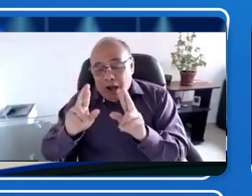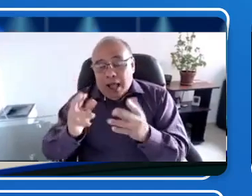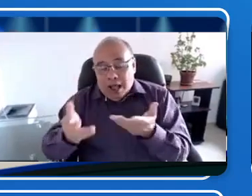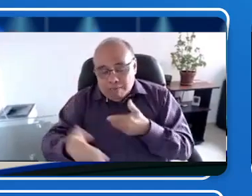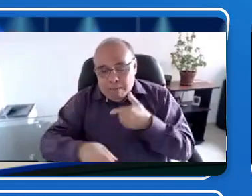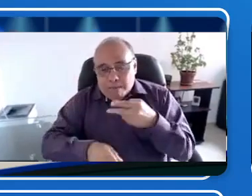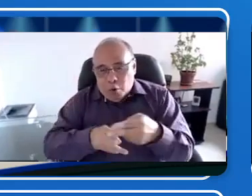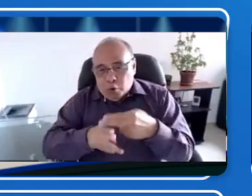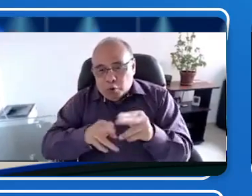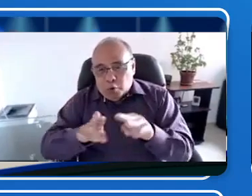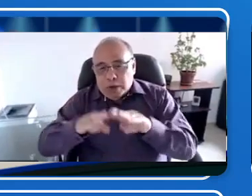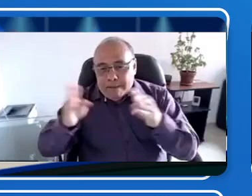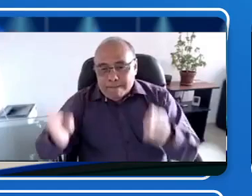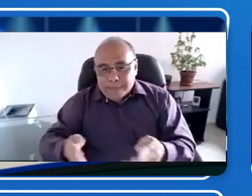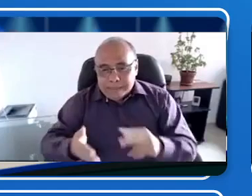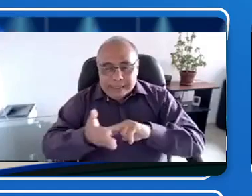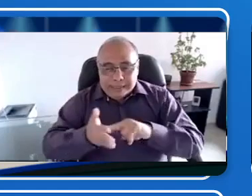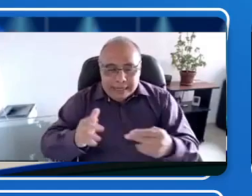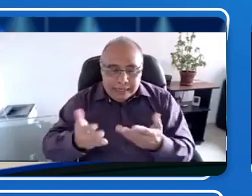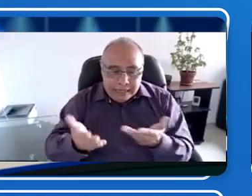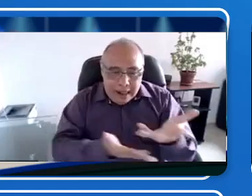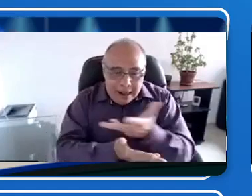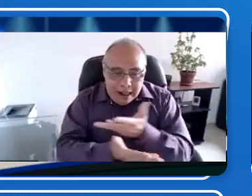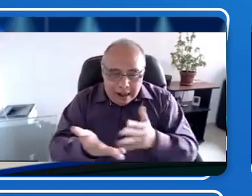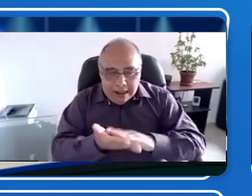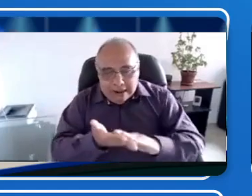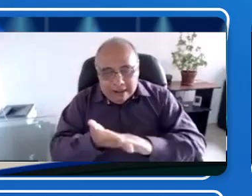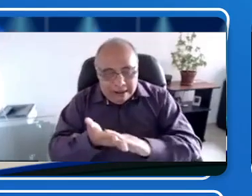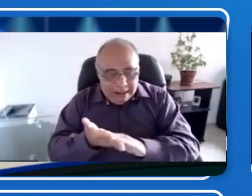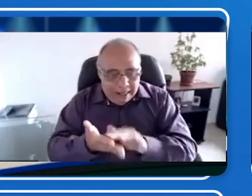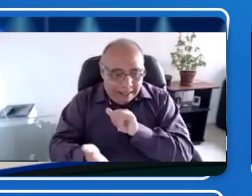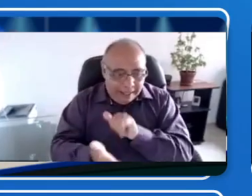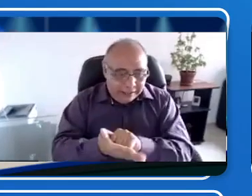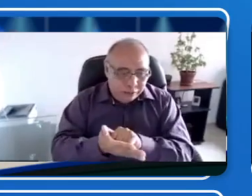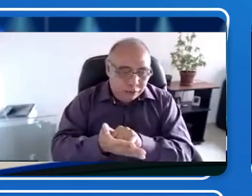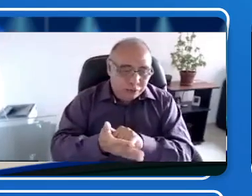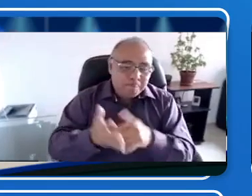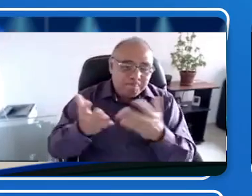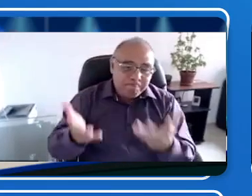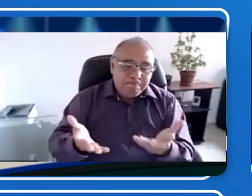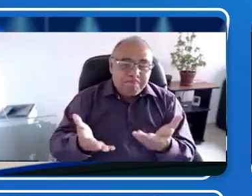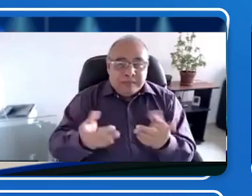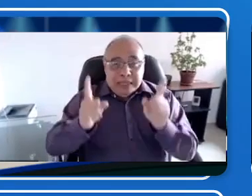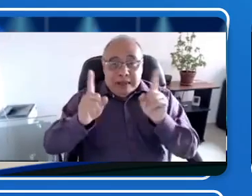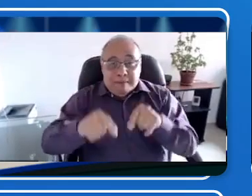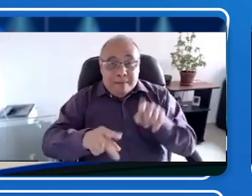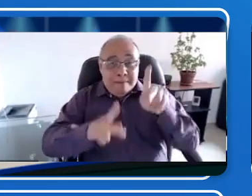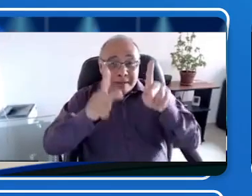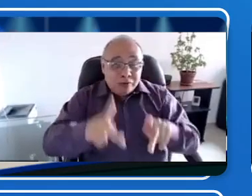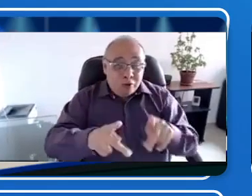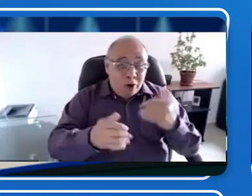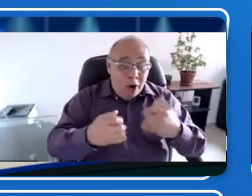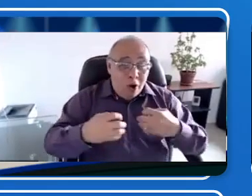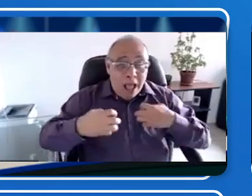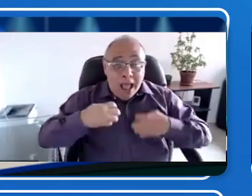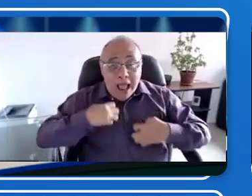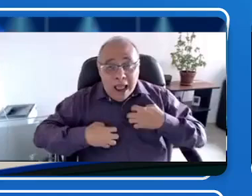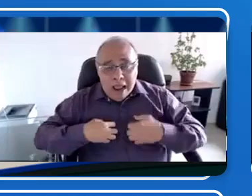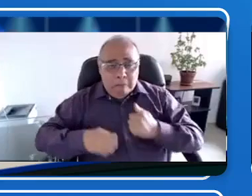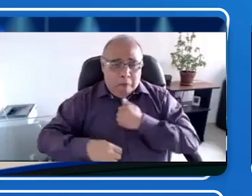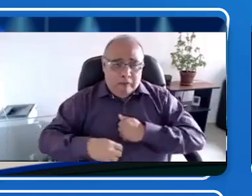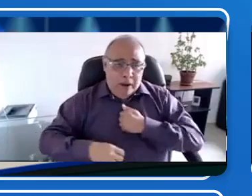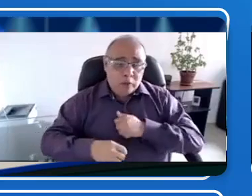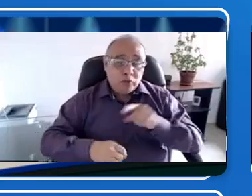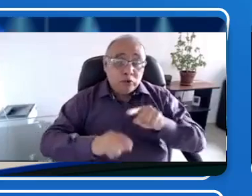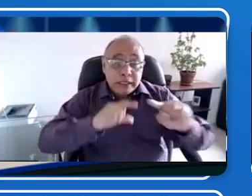Muchísimas gracias a todos, a todas por su participación en este momento y pues quedamos atentos a poder establecer esa